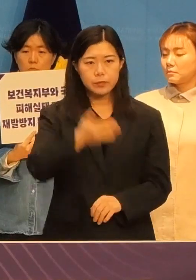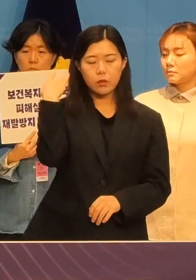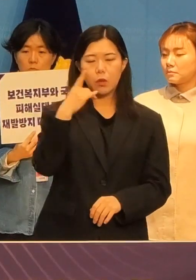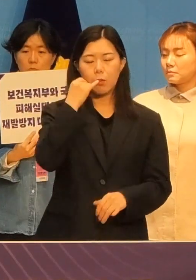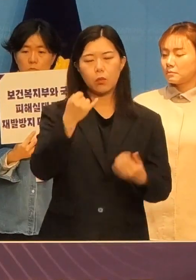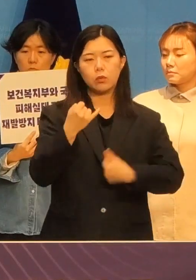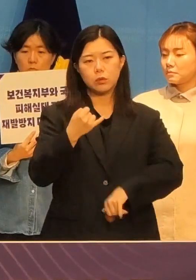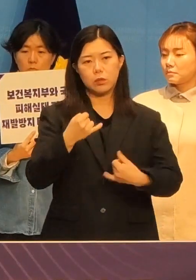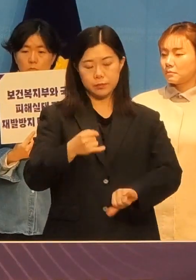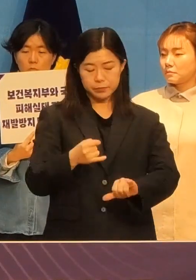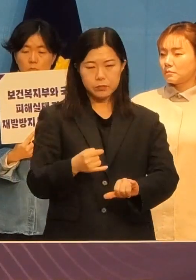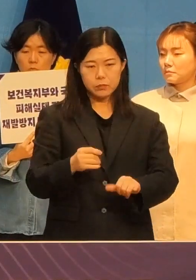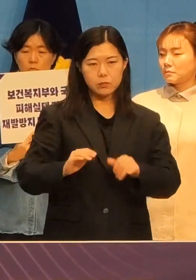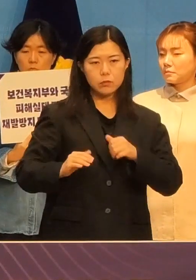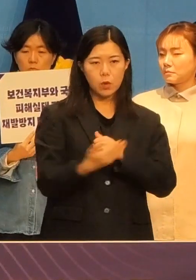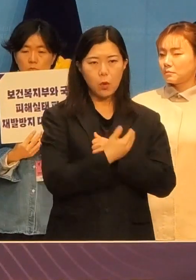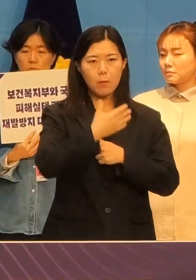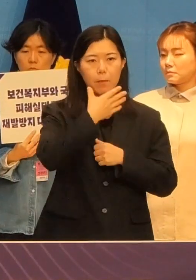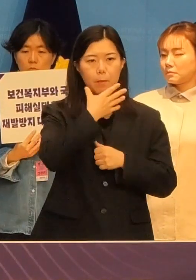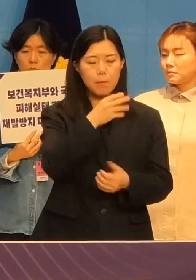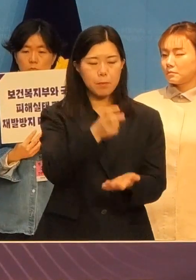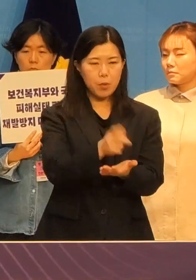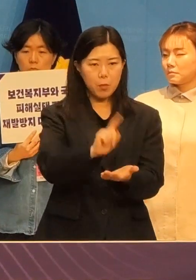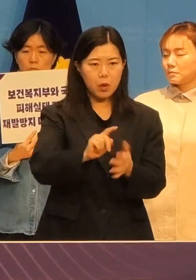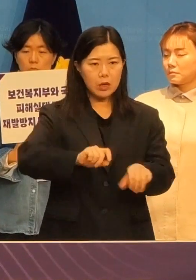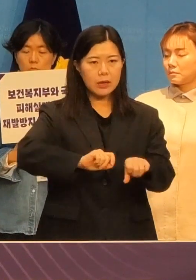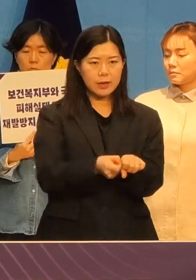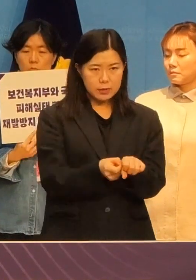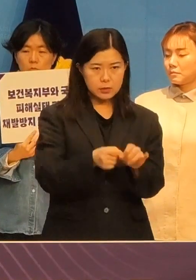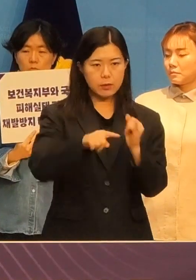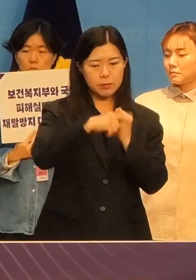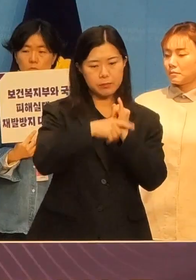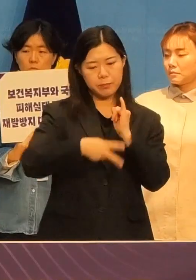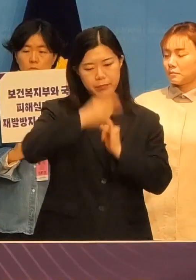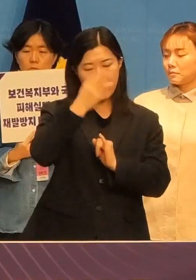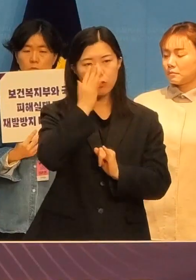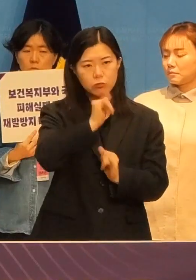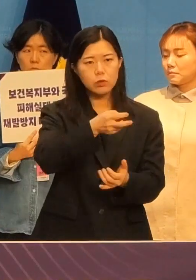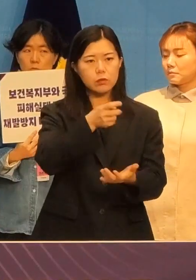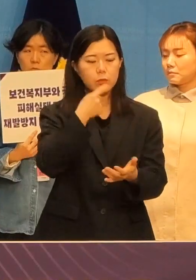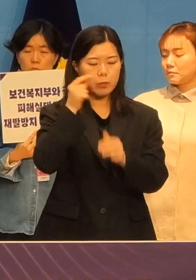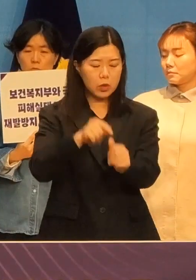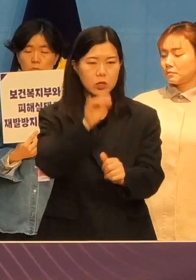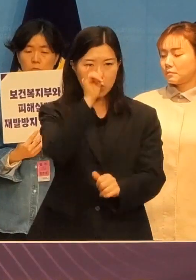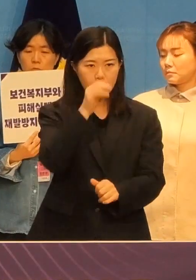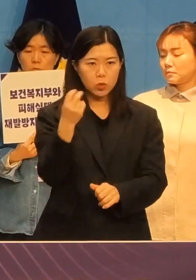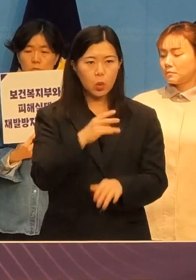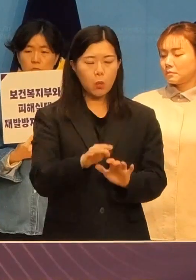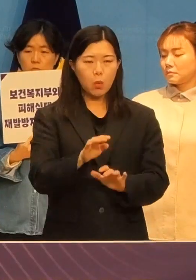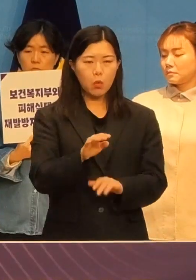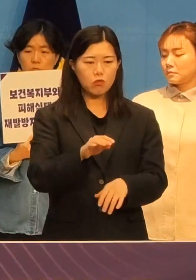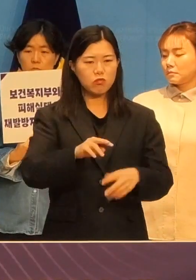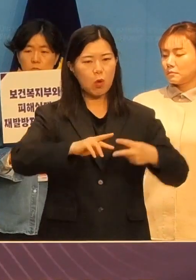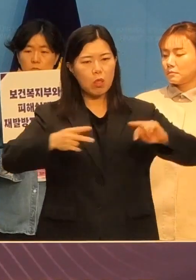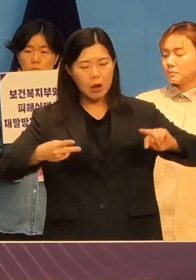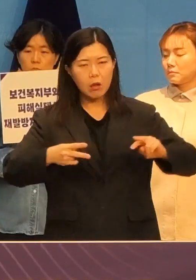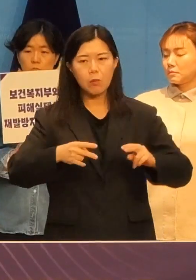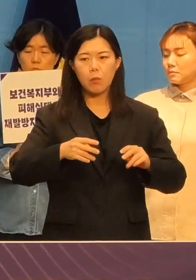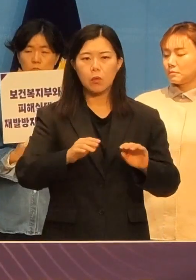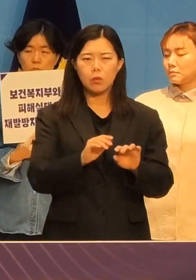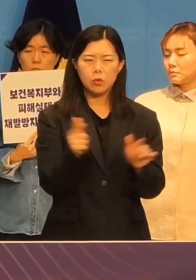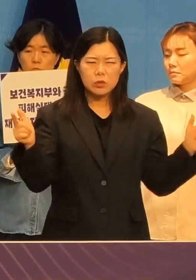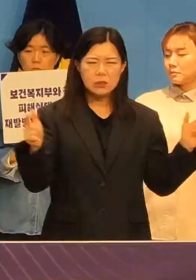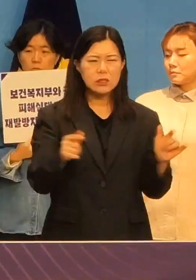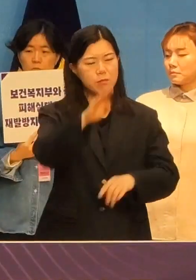구조는 직접적으로 강제 불임 수술을 명령할 수 있는 조항을 담고 있었고 우생학적 또는 유전학적 질병과 장애가